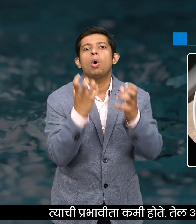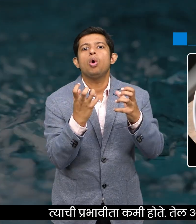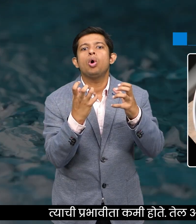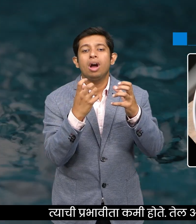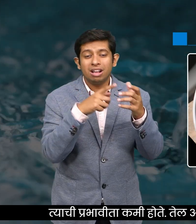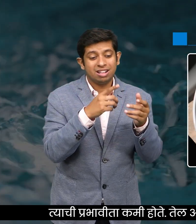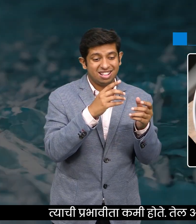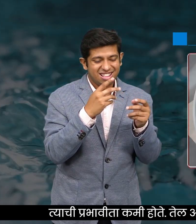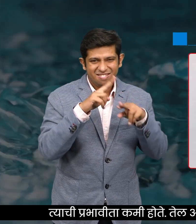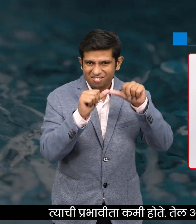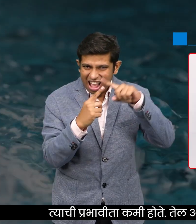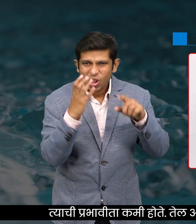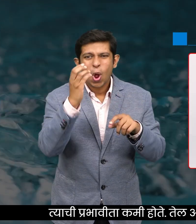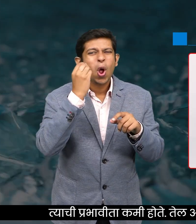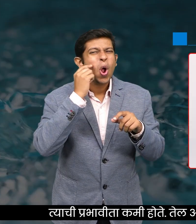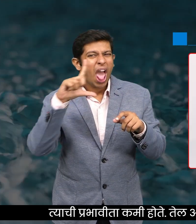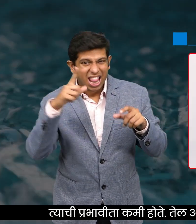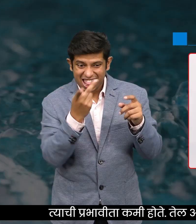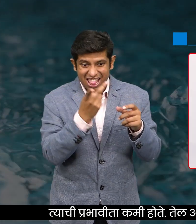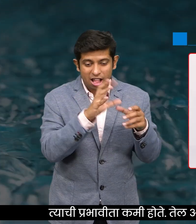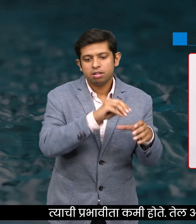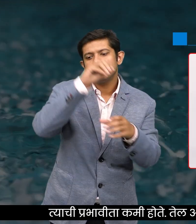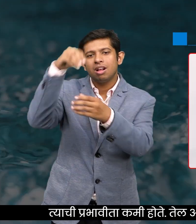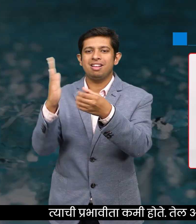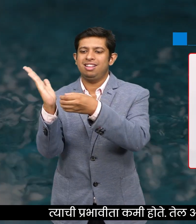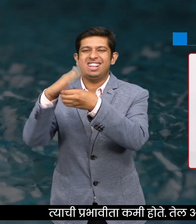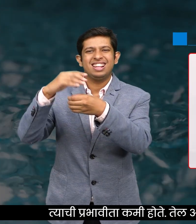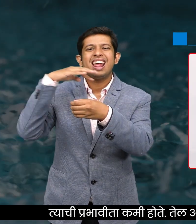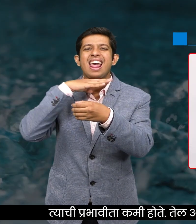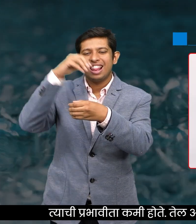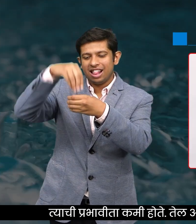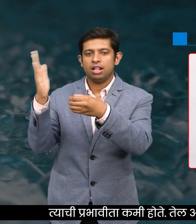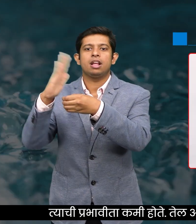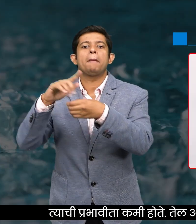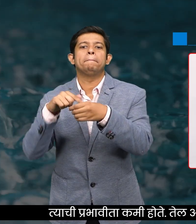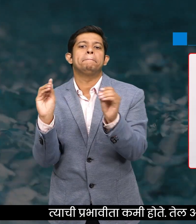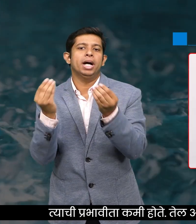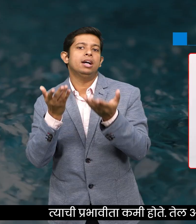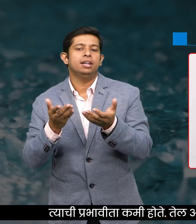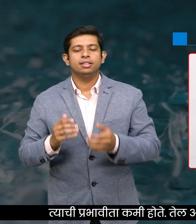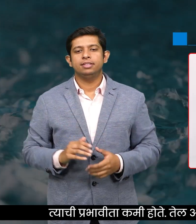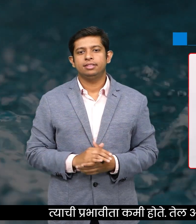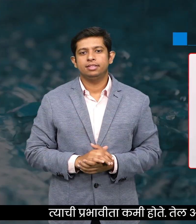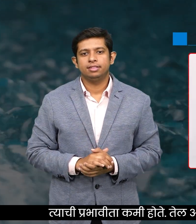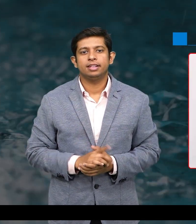त्याची प्रभावीता कमी होते. तेल आणि चरबी कचऱ्यांच्या डब्यात फेकून द्या.